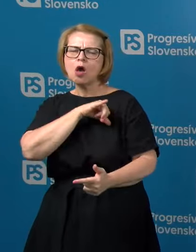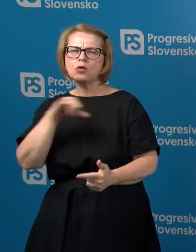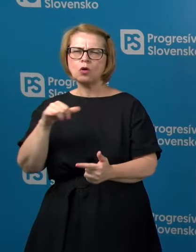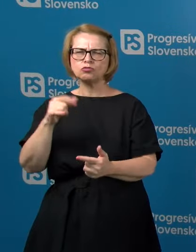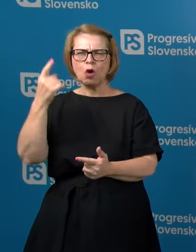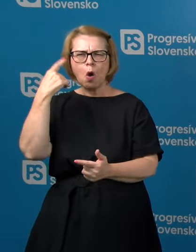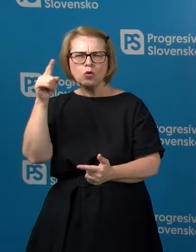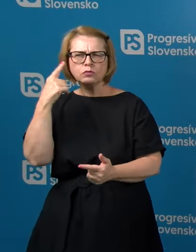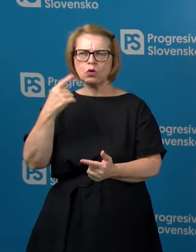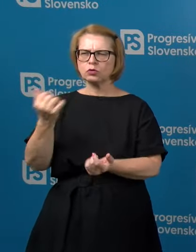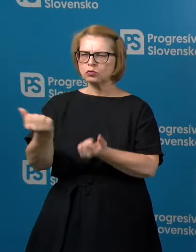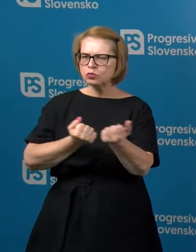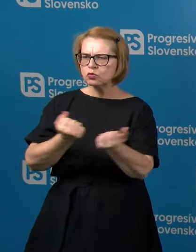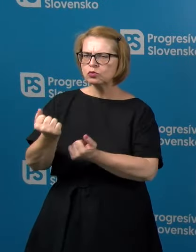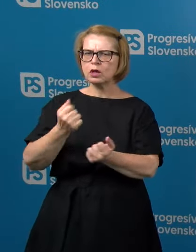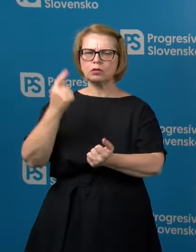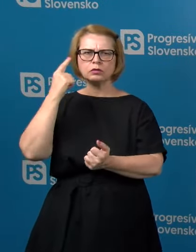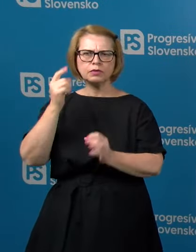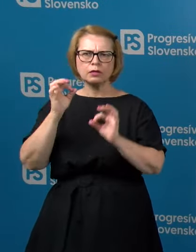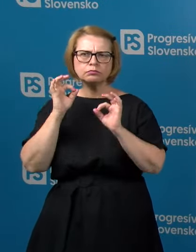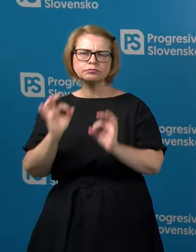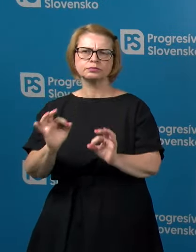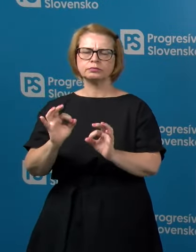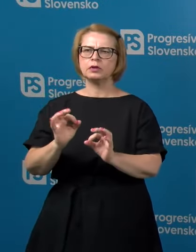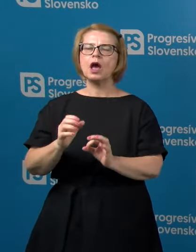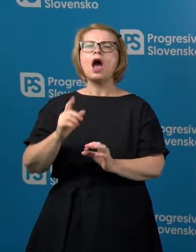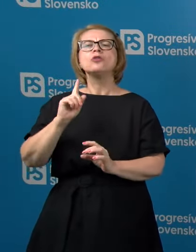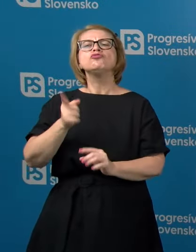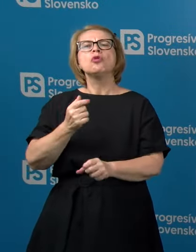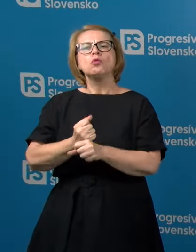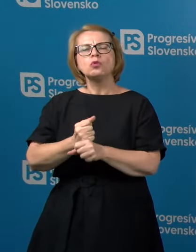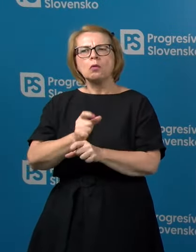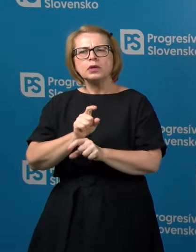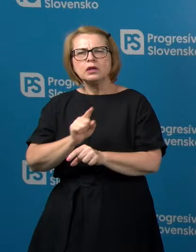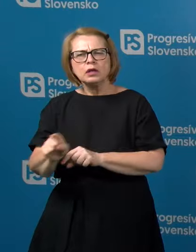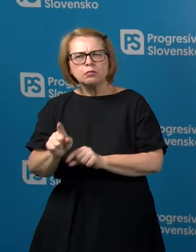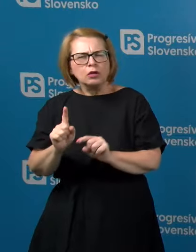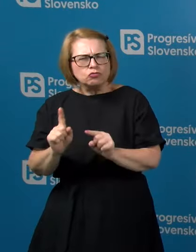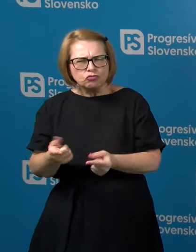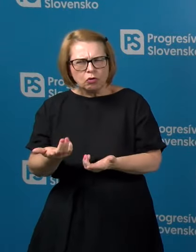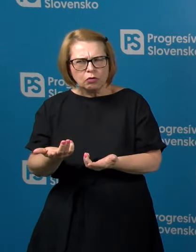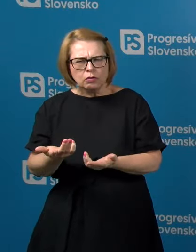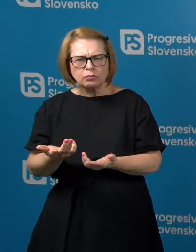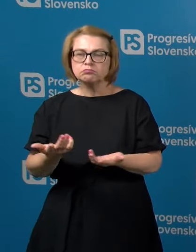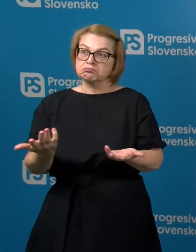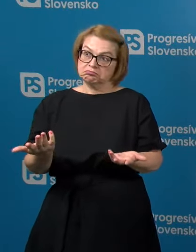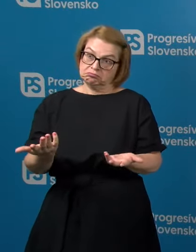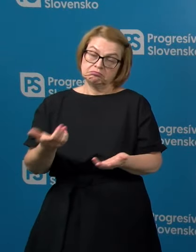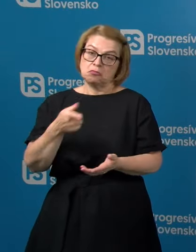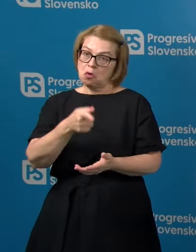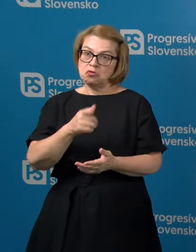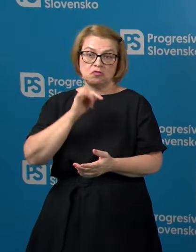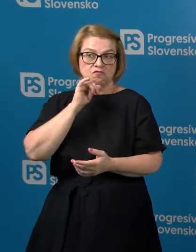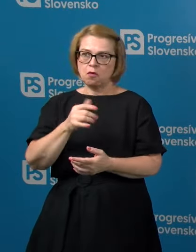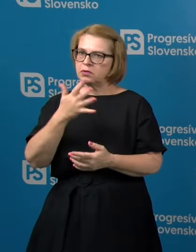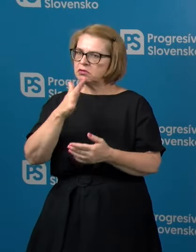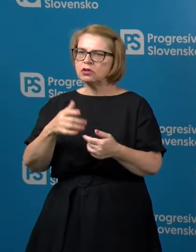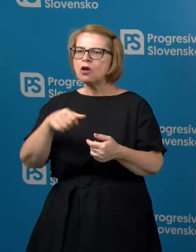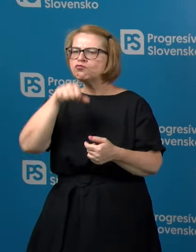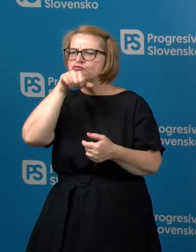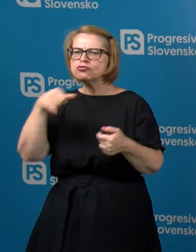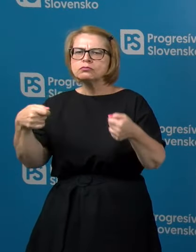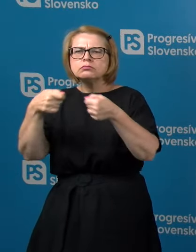národné inštitúcie dopredu a jediné, čím sa previnili, jediný nedostatok je, že zrejme nie sú